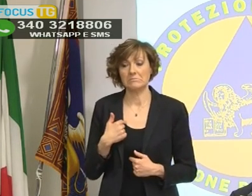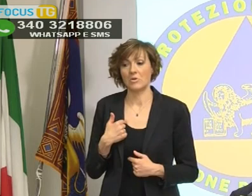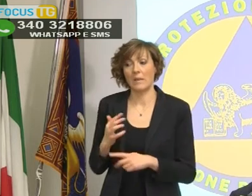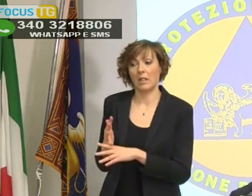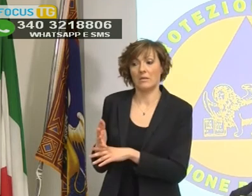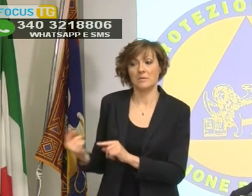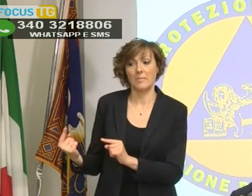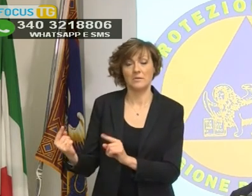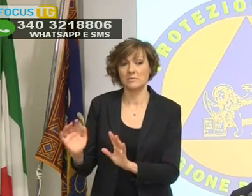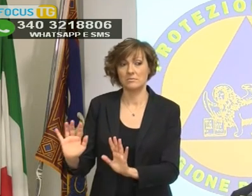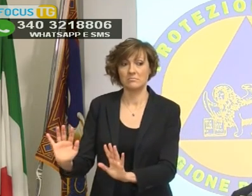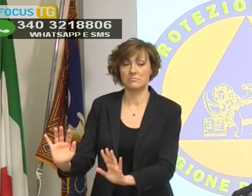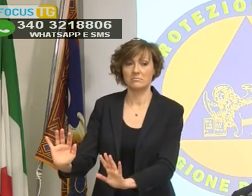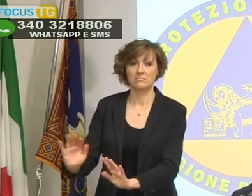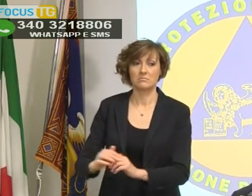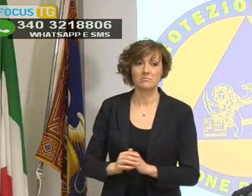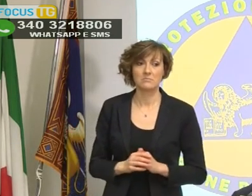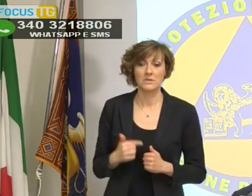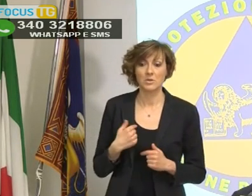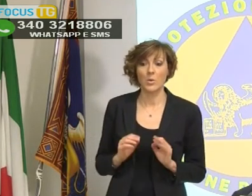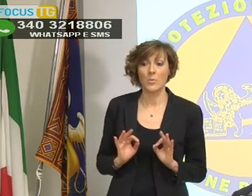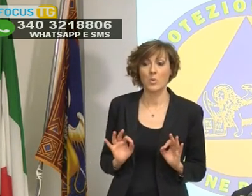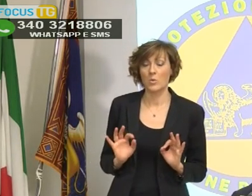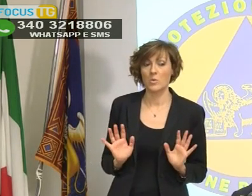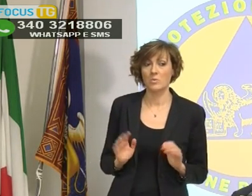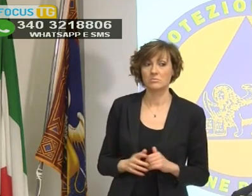non entro nel dibattito perché non sono assolutamente preparato.